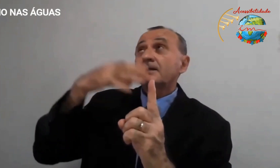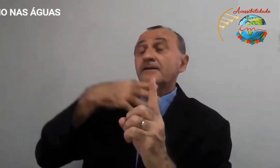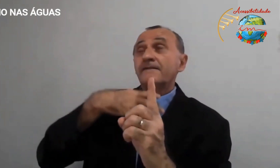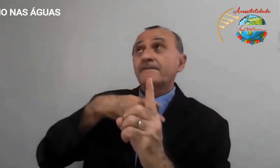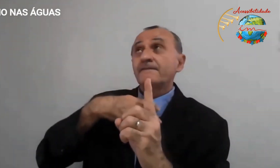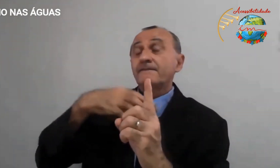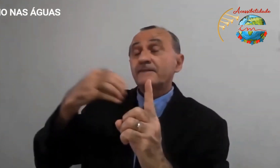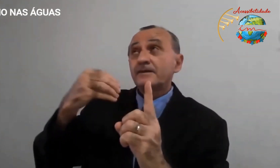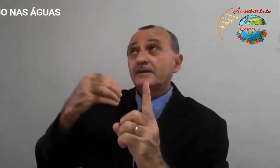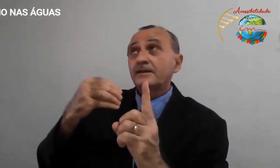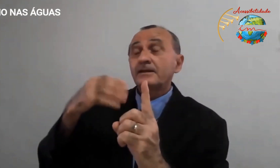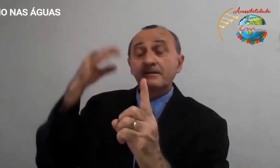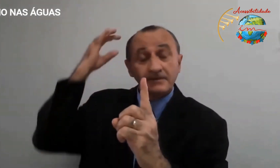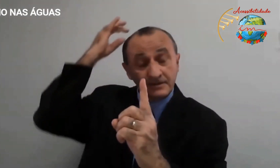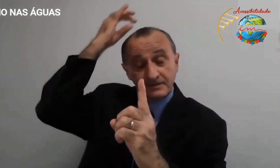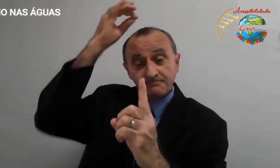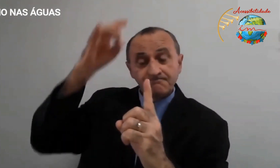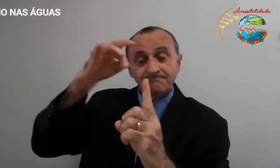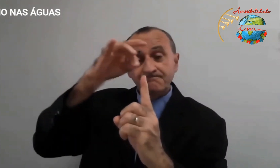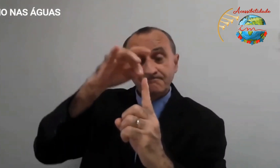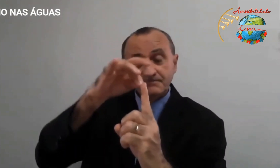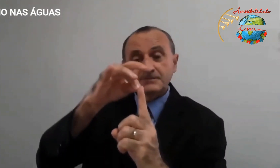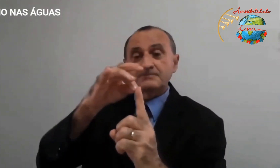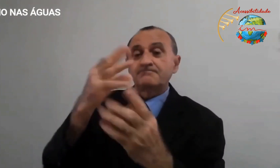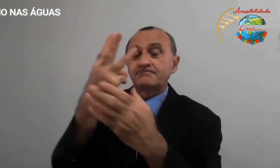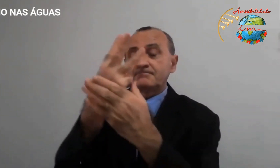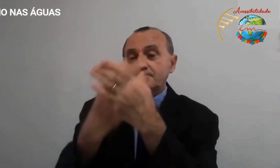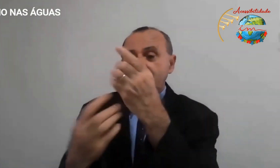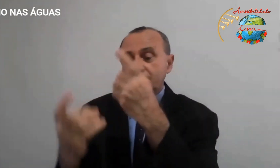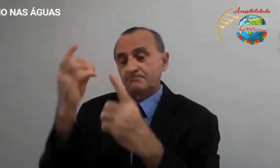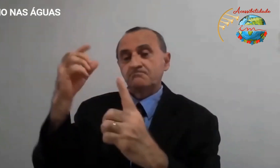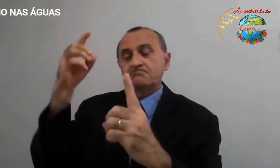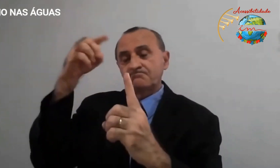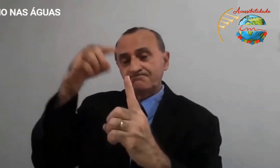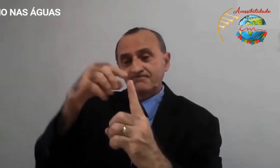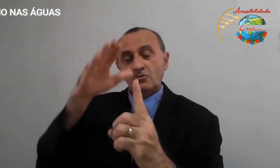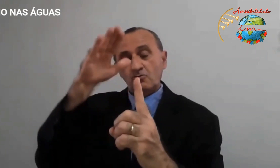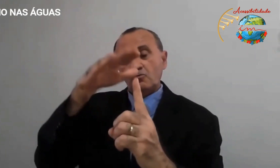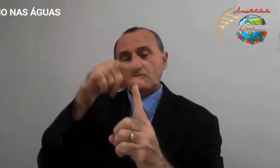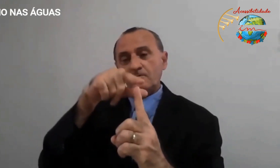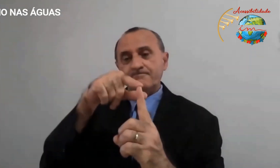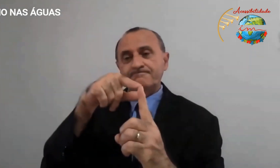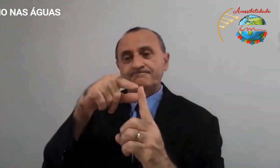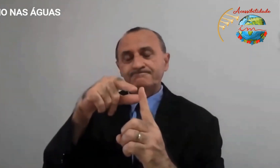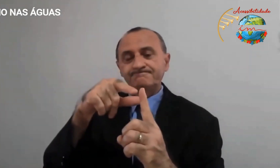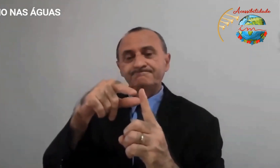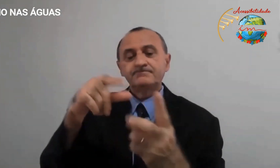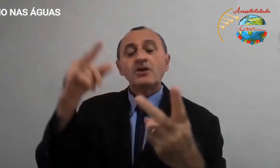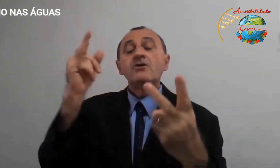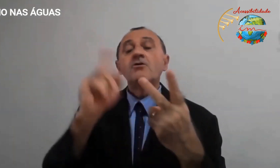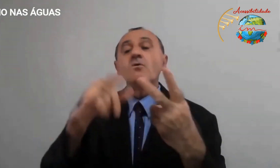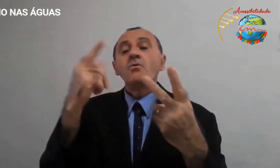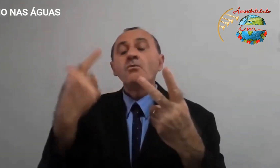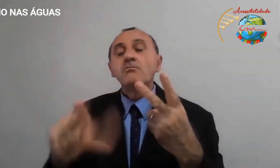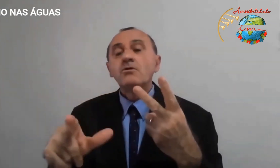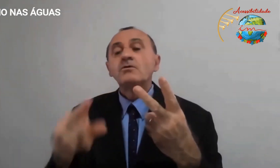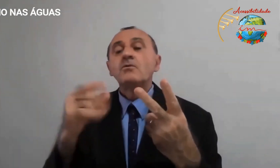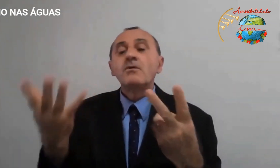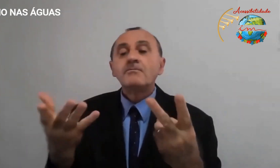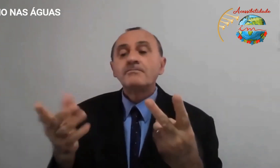do Filho, do Espírito Santo. e ora pela pessoa. E há um outro batismo,